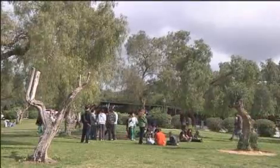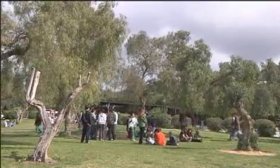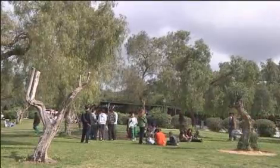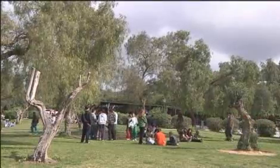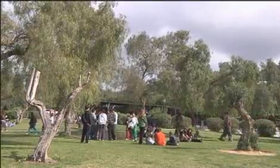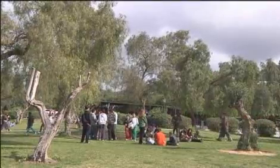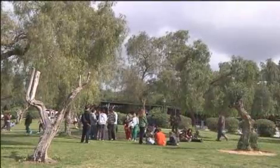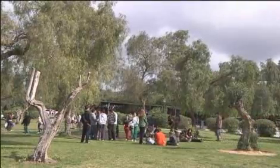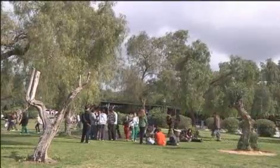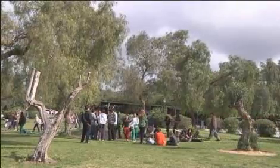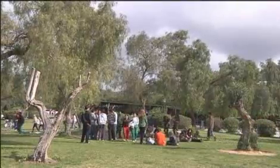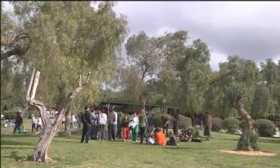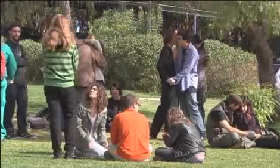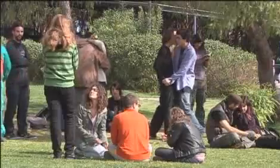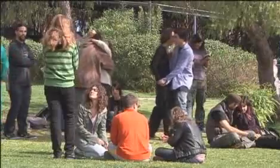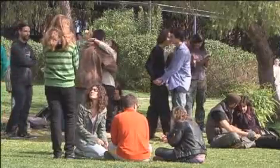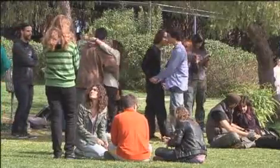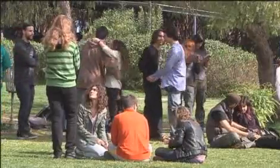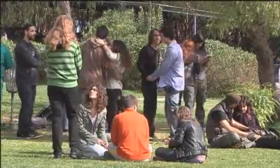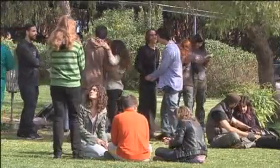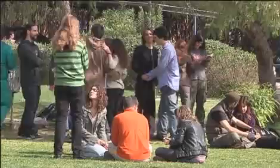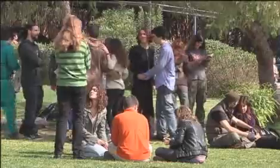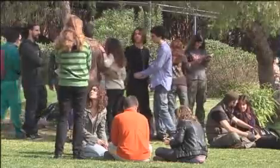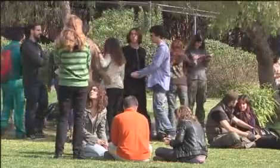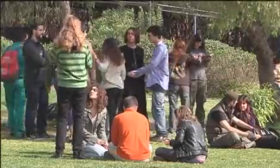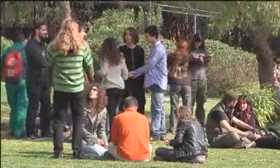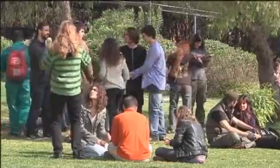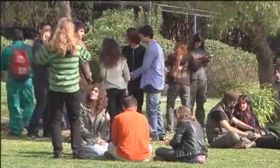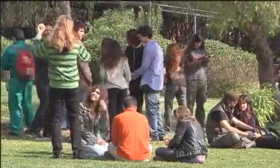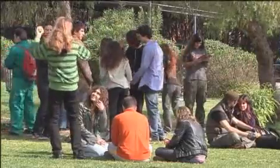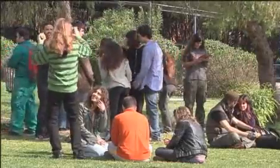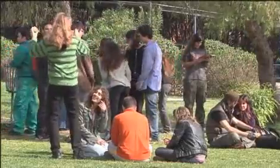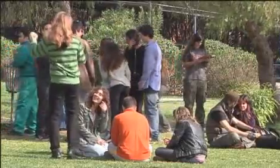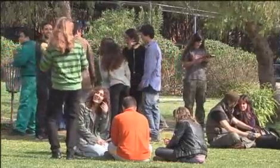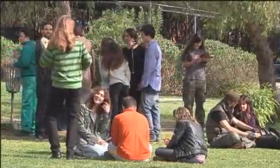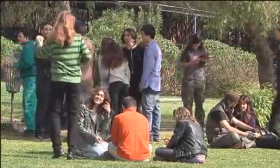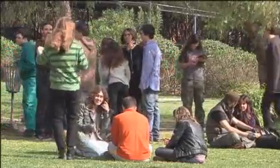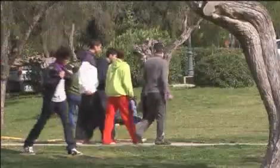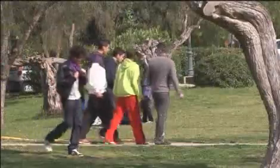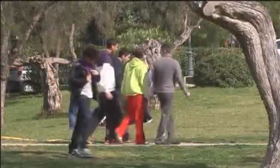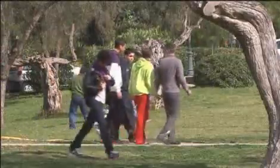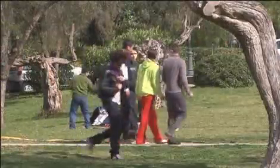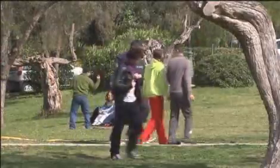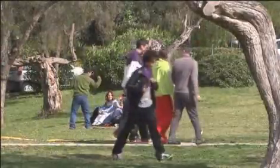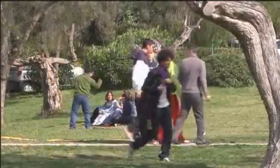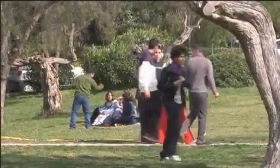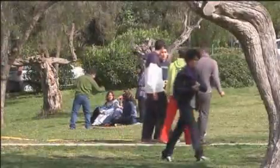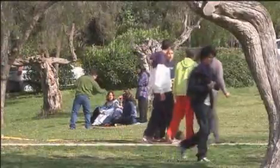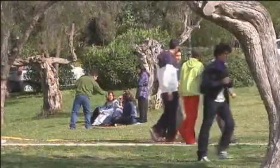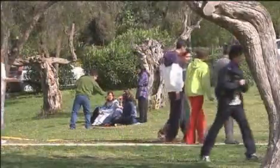trayectoria que nosotros íbamos haciendo a lo largo de estos años Porque además de digamos de la atención educativa dentro de